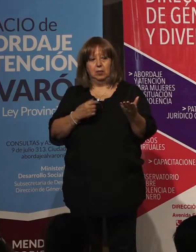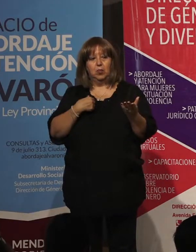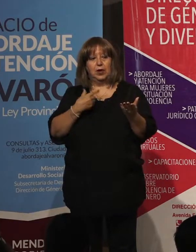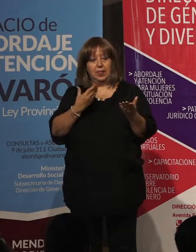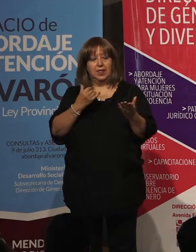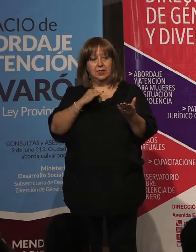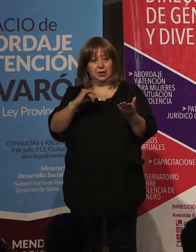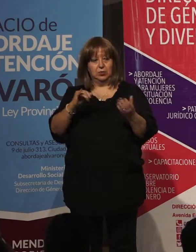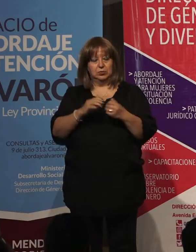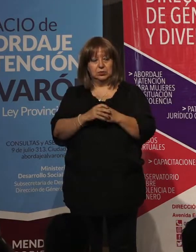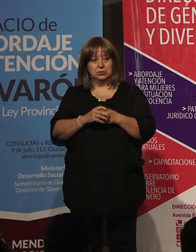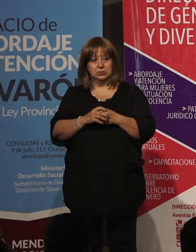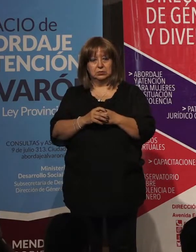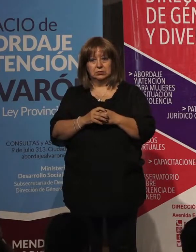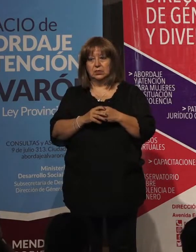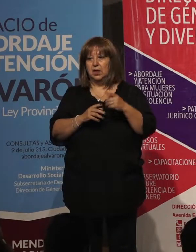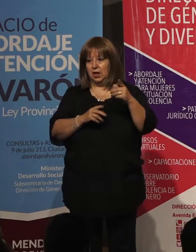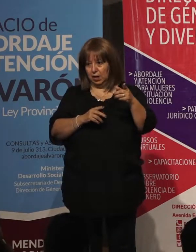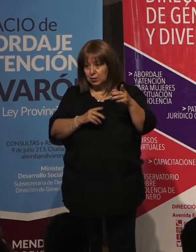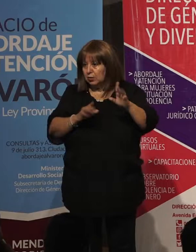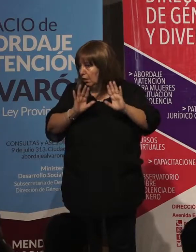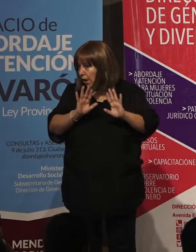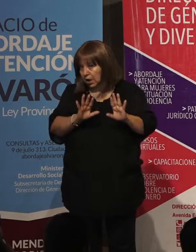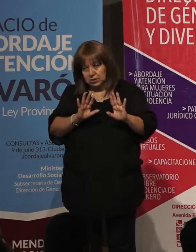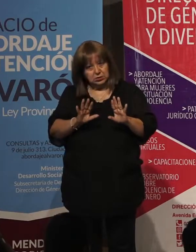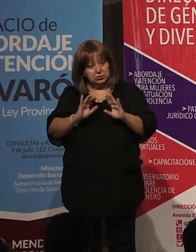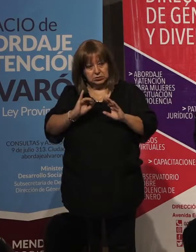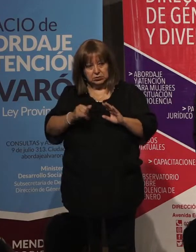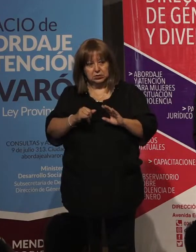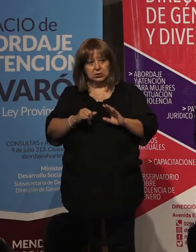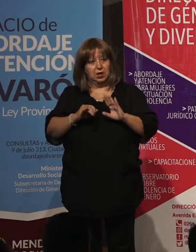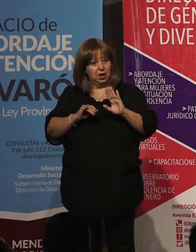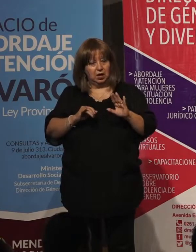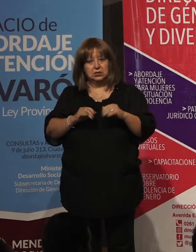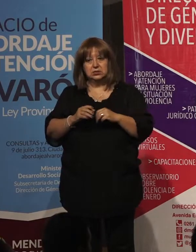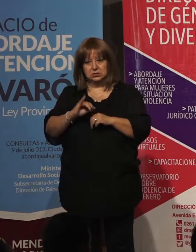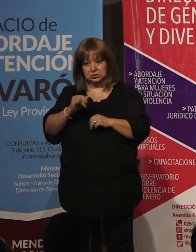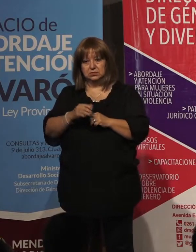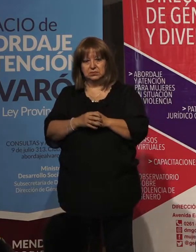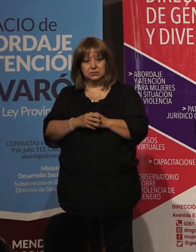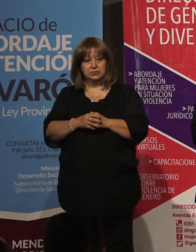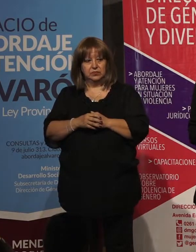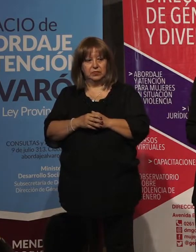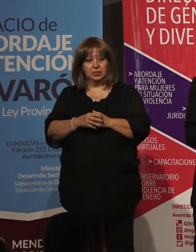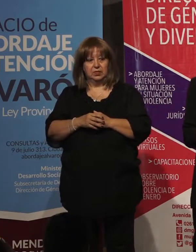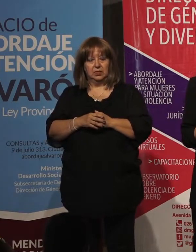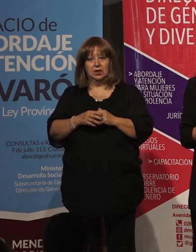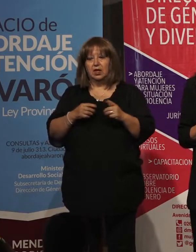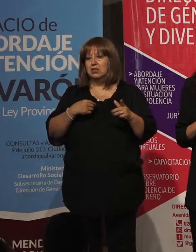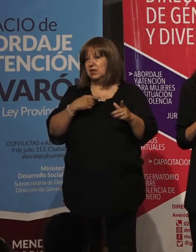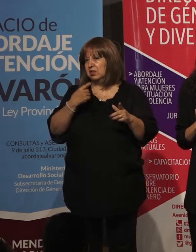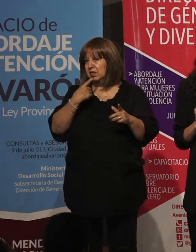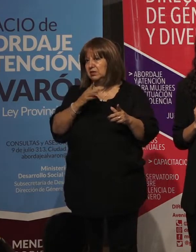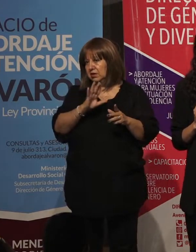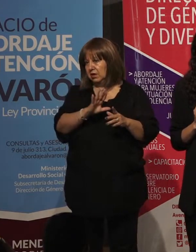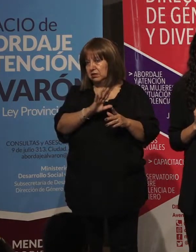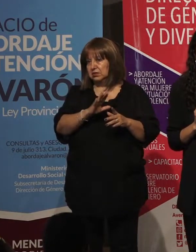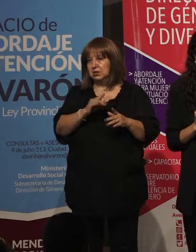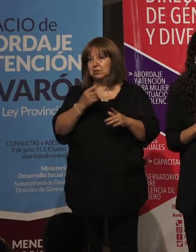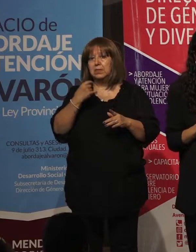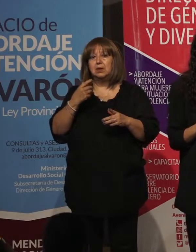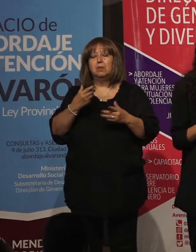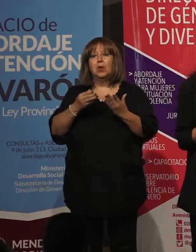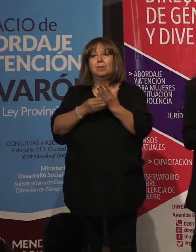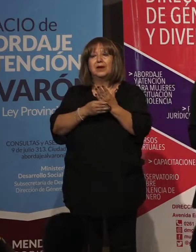la denuncia. Esto que usted me dice, pasa. Es una realidad. Y lo hablábamos hace un ratito con Rosana. Rosana, uno de los grandes programas que tiene el